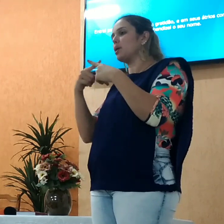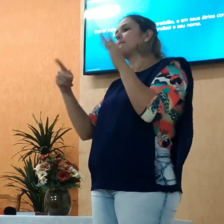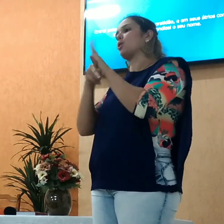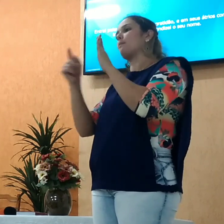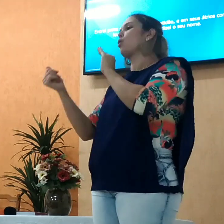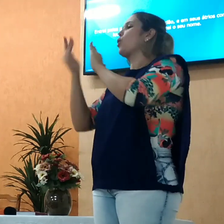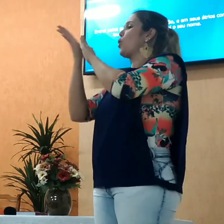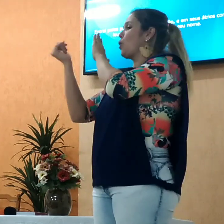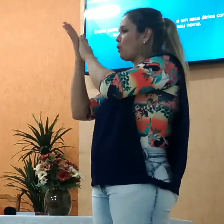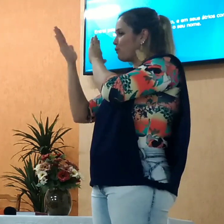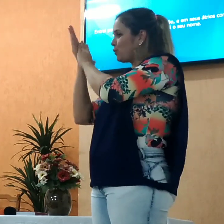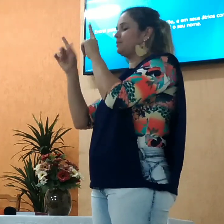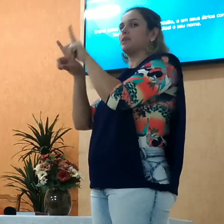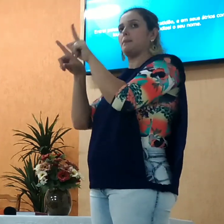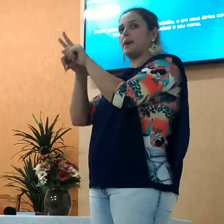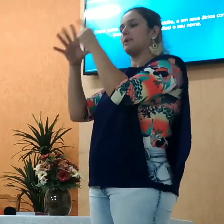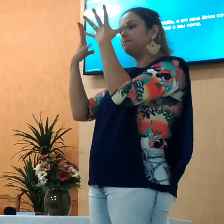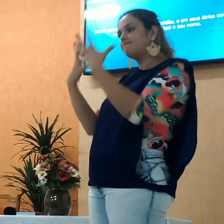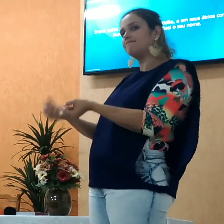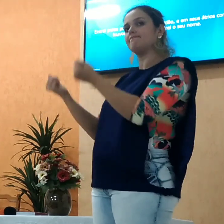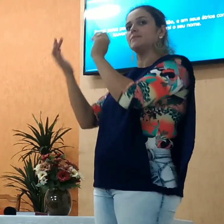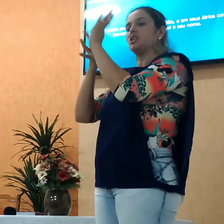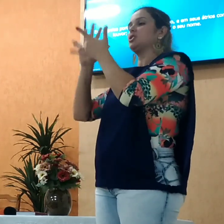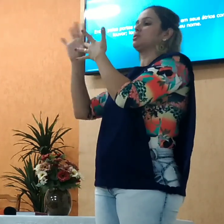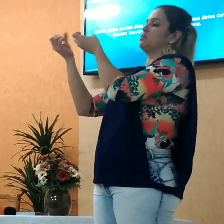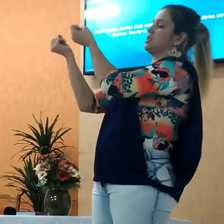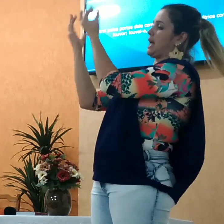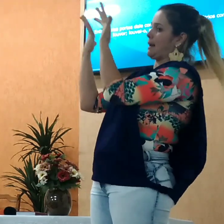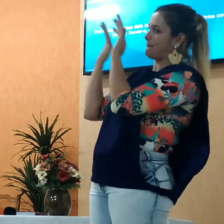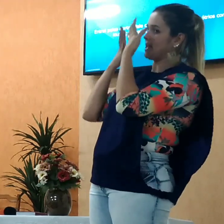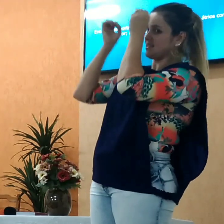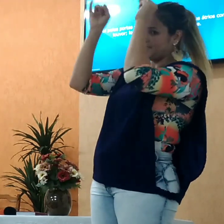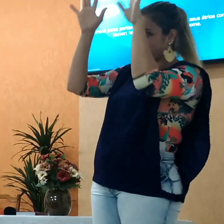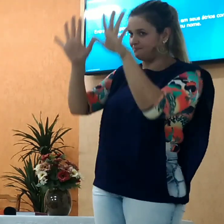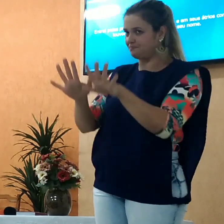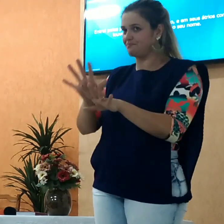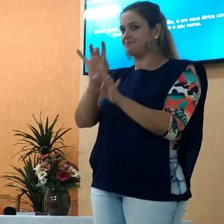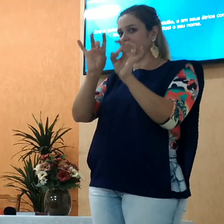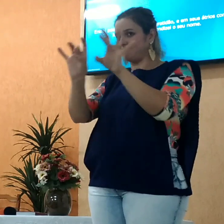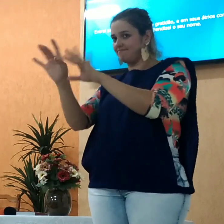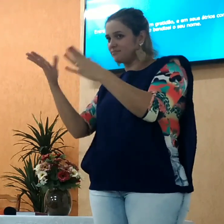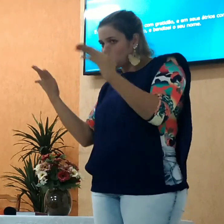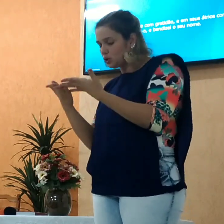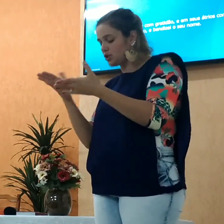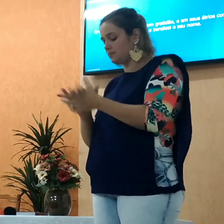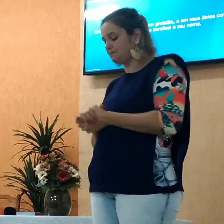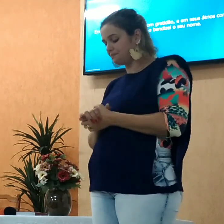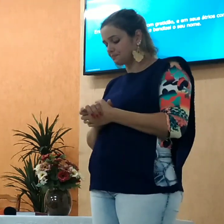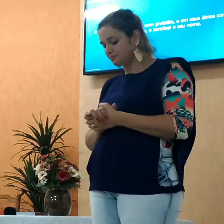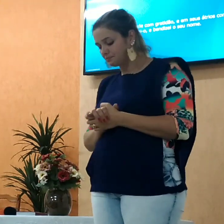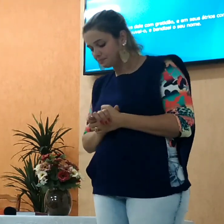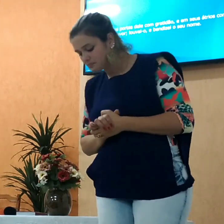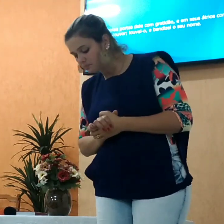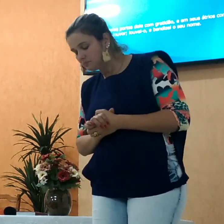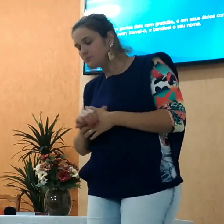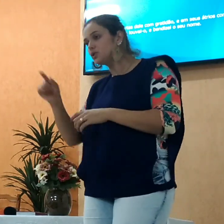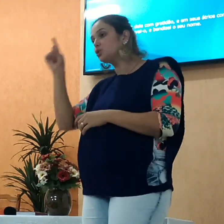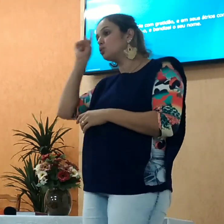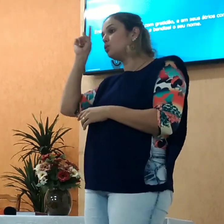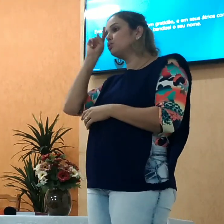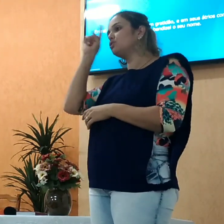e para receber também do Senhor as bênçãos que Ele tem dispensado a nós todos os dias